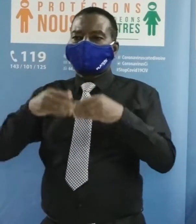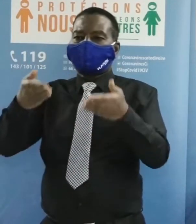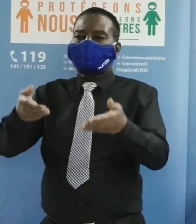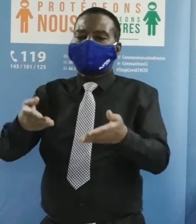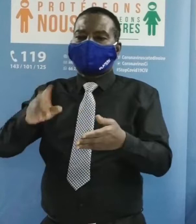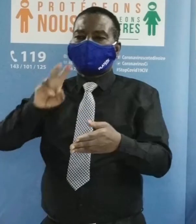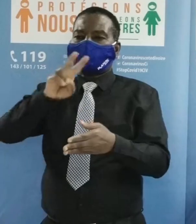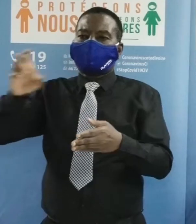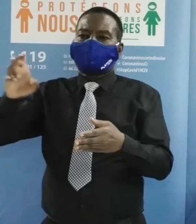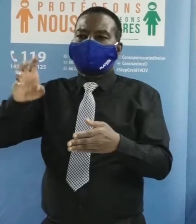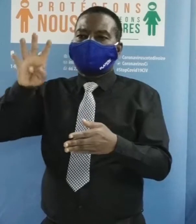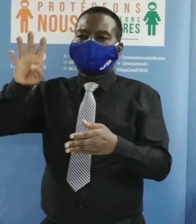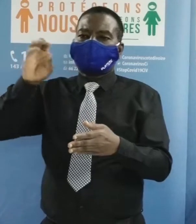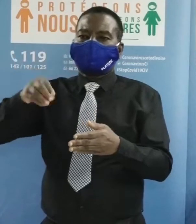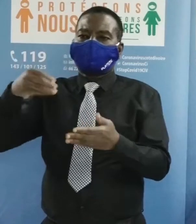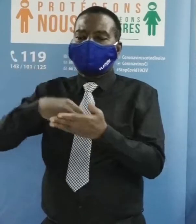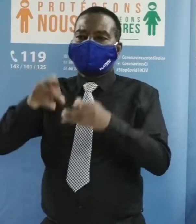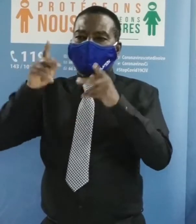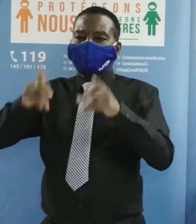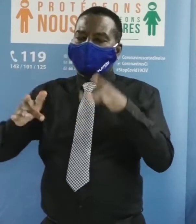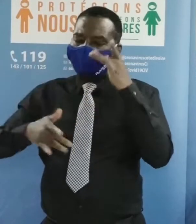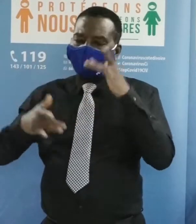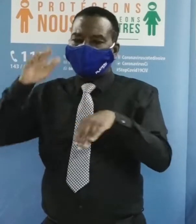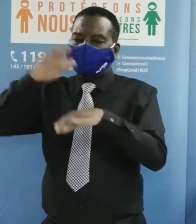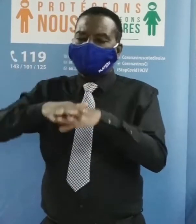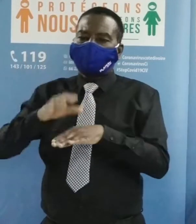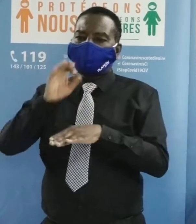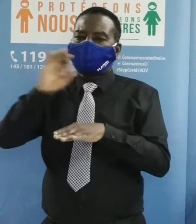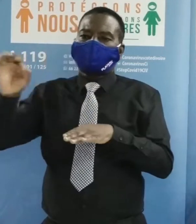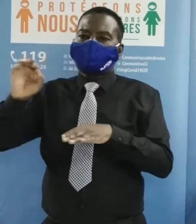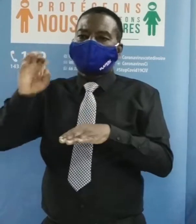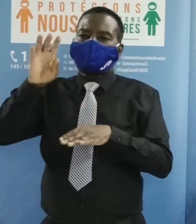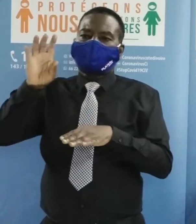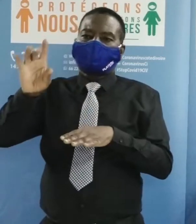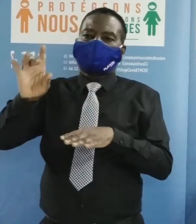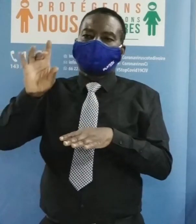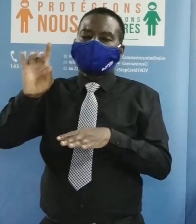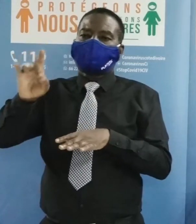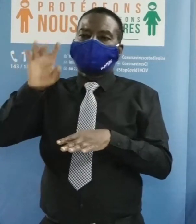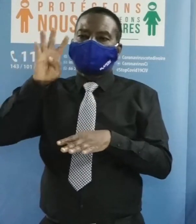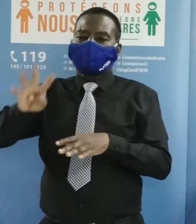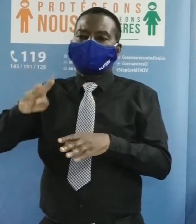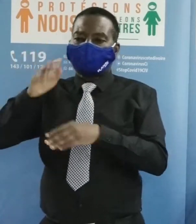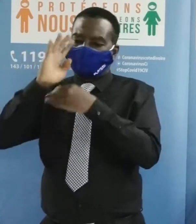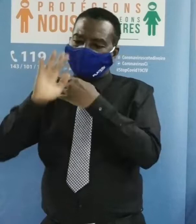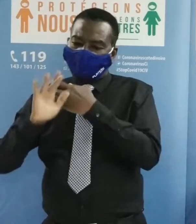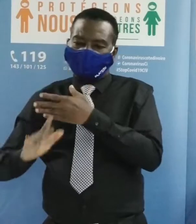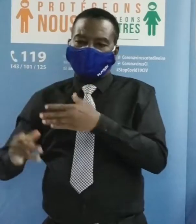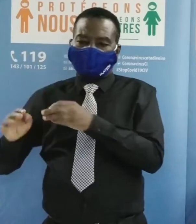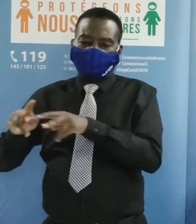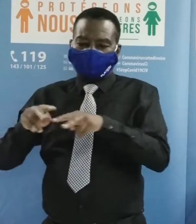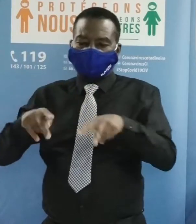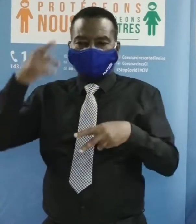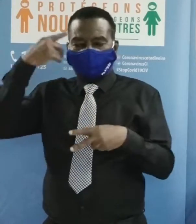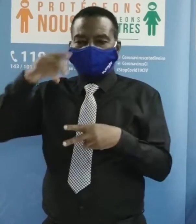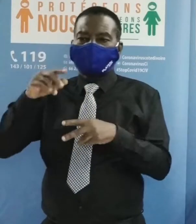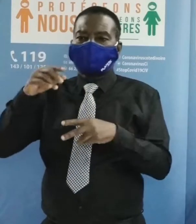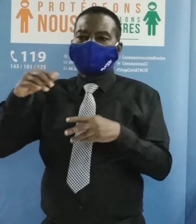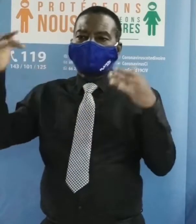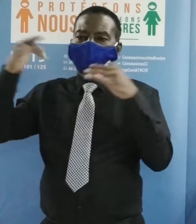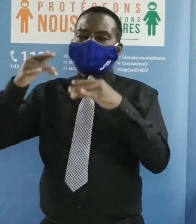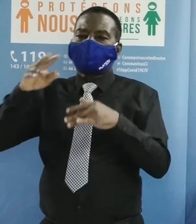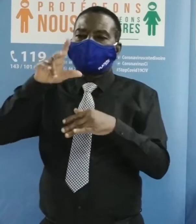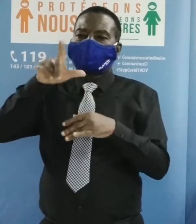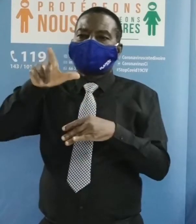240 nouveaux cas de conduite 19 / 984 prélèvements analysés soit 24,4 pour cent des cas